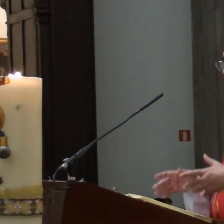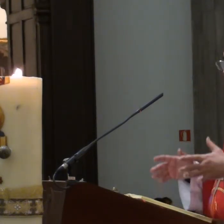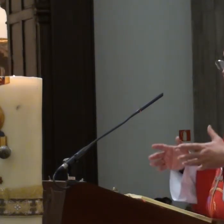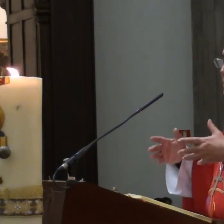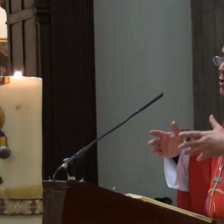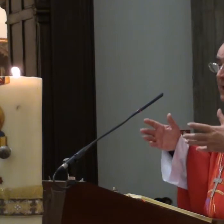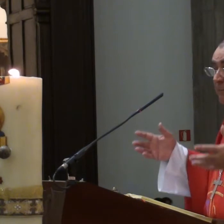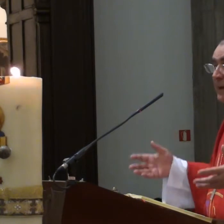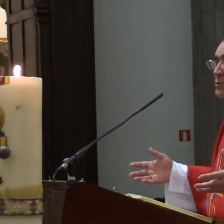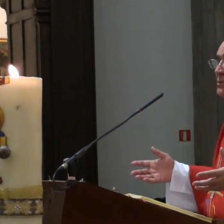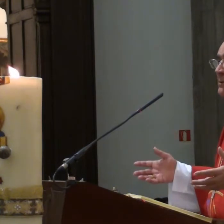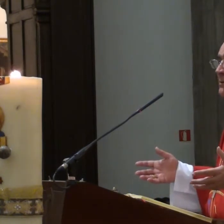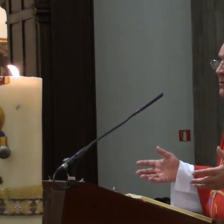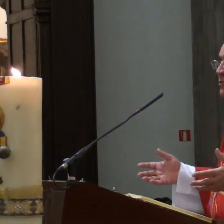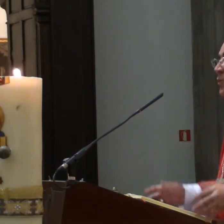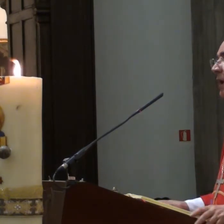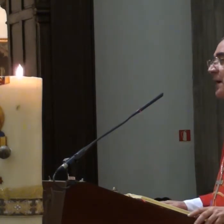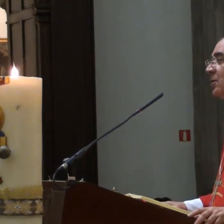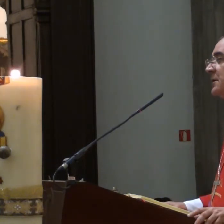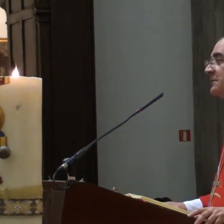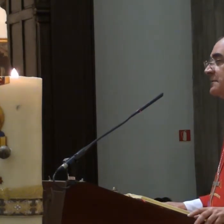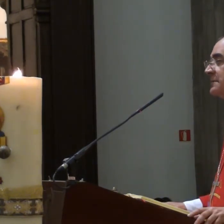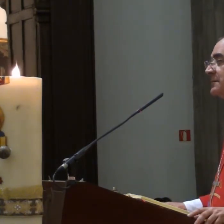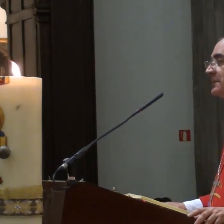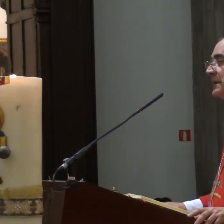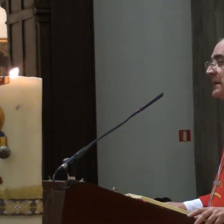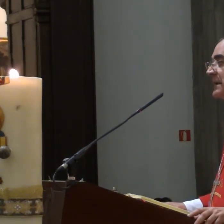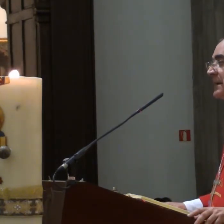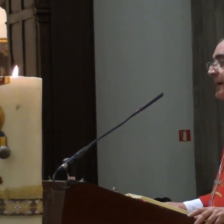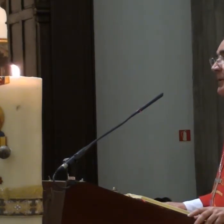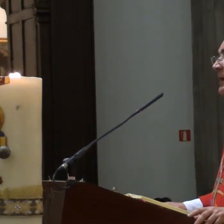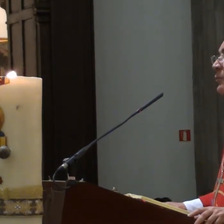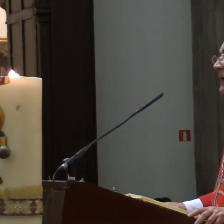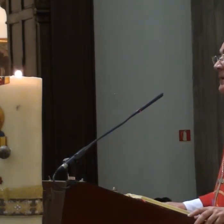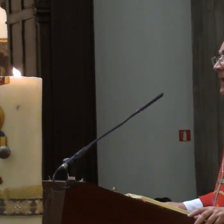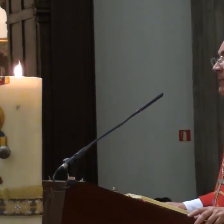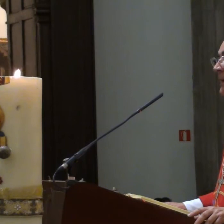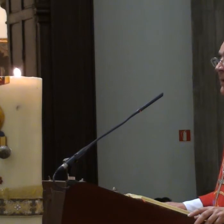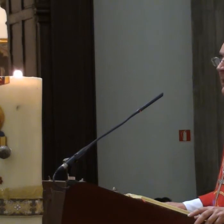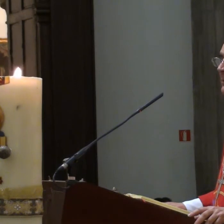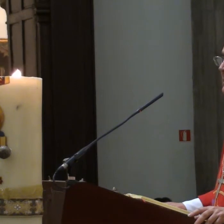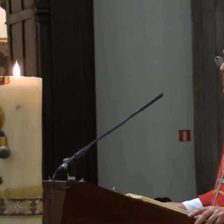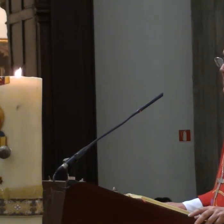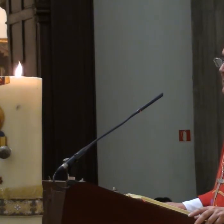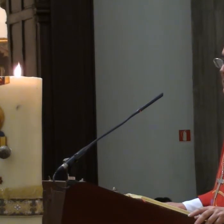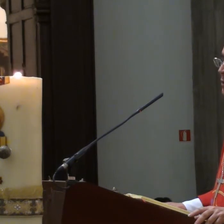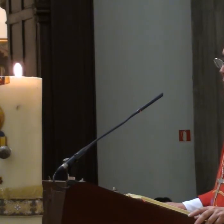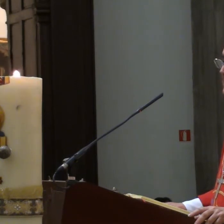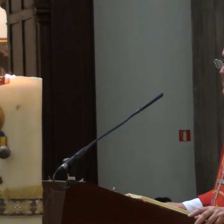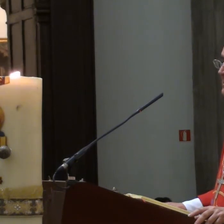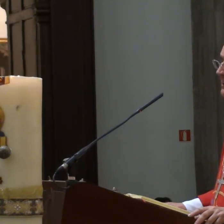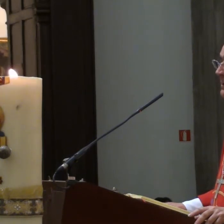entre los hermanos surge el hoy la primera muerte que aparece en la Biblia